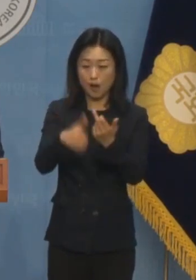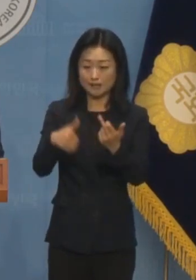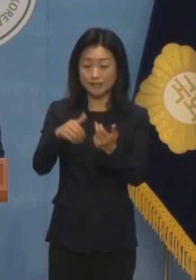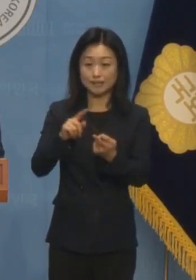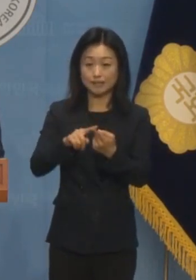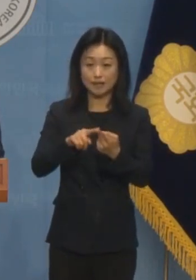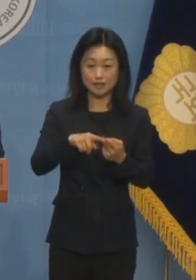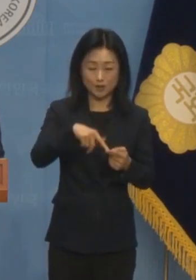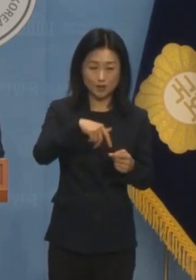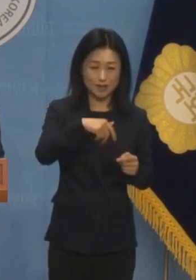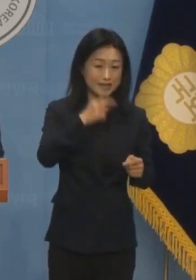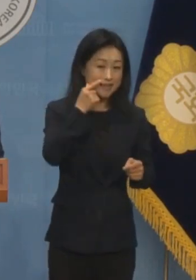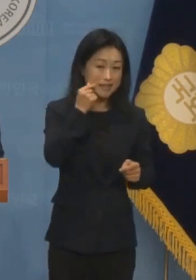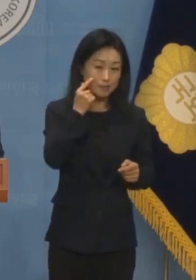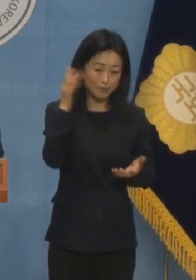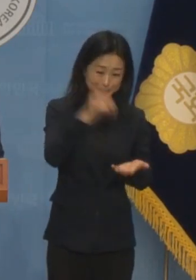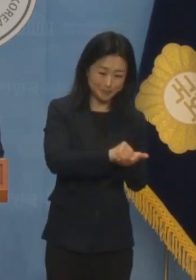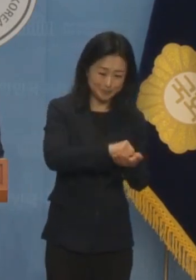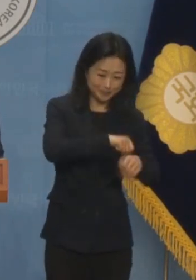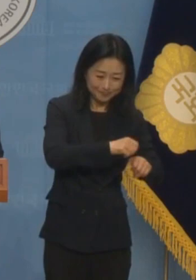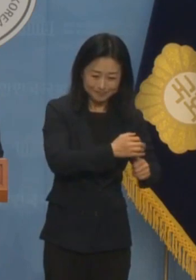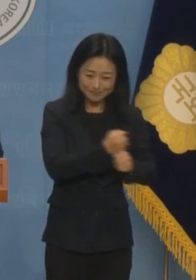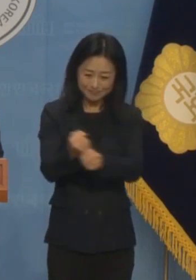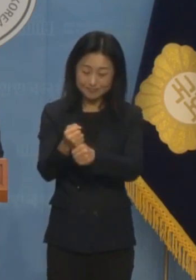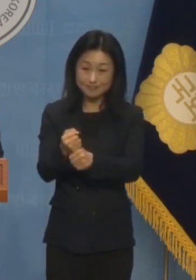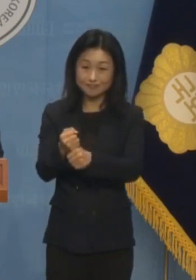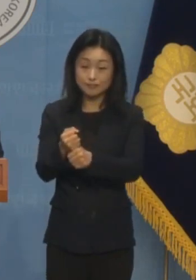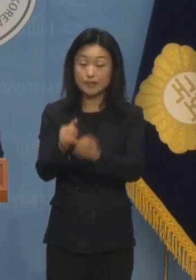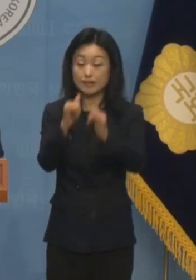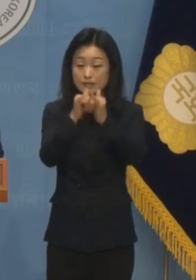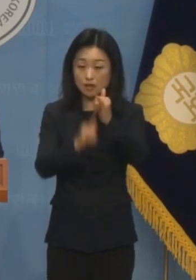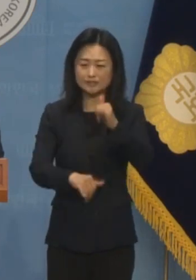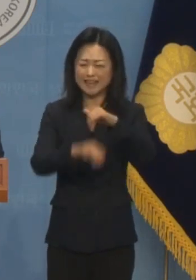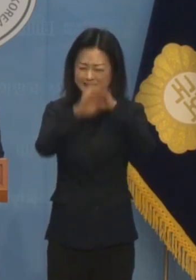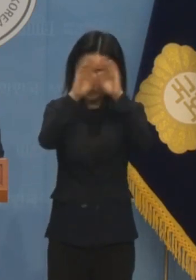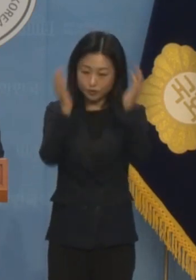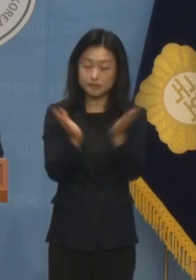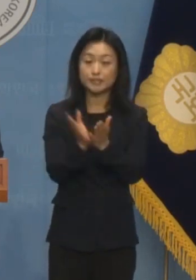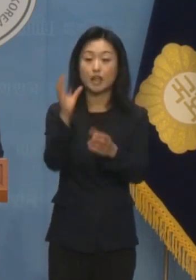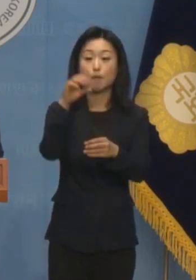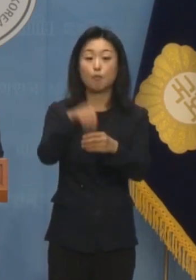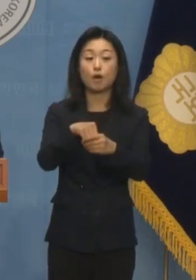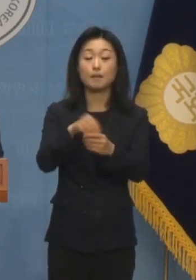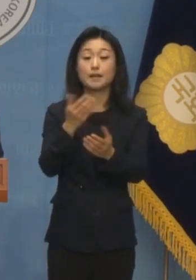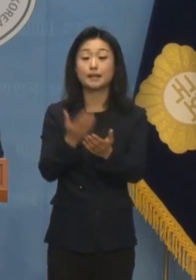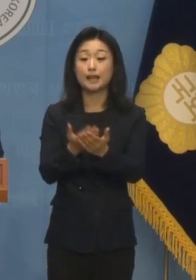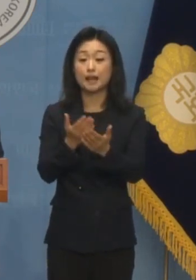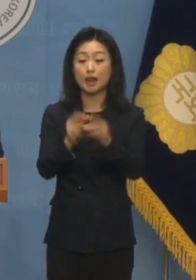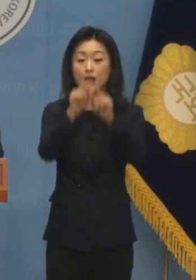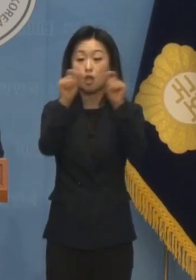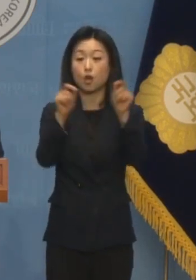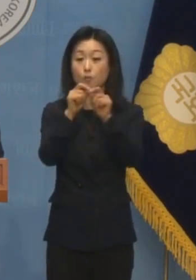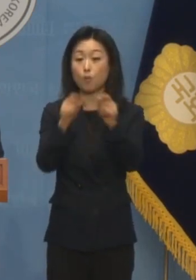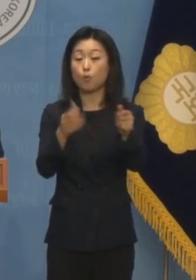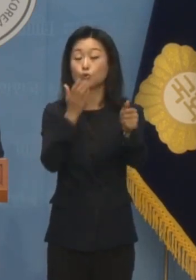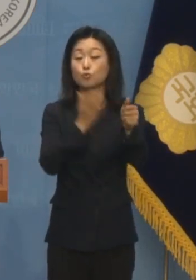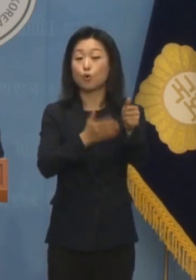조선인 강제 노역을 포함한 전체 역사를 반영하라 ja 등재 보류를